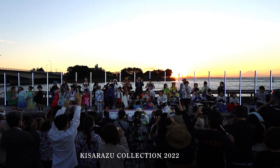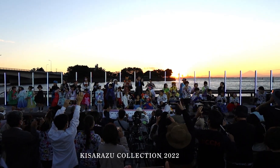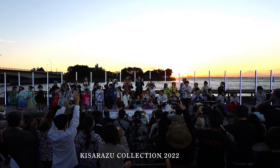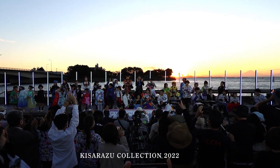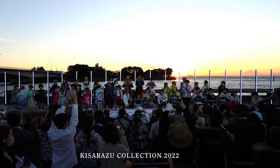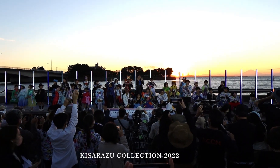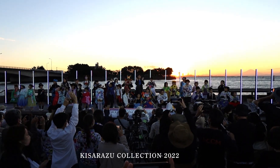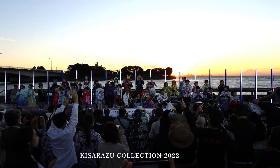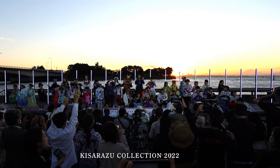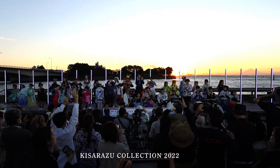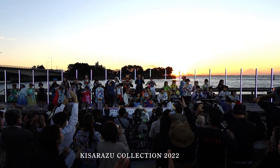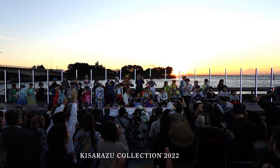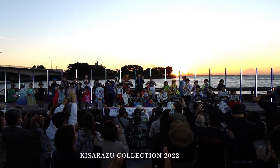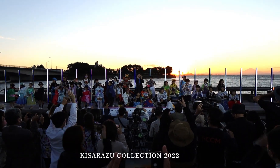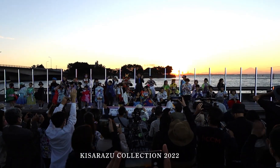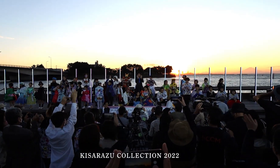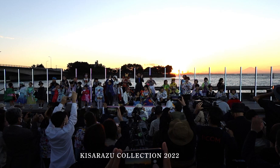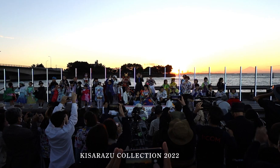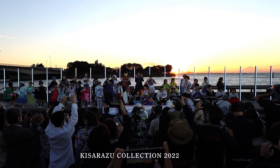てた